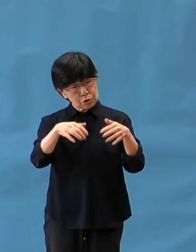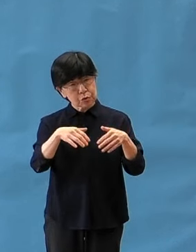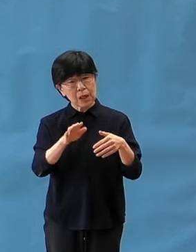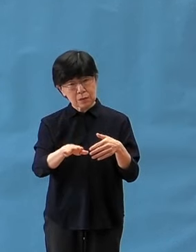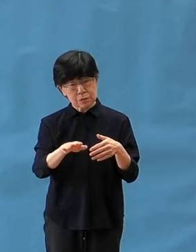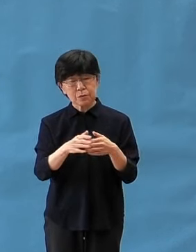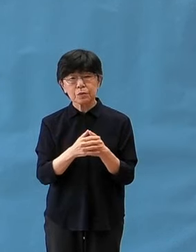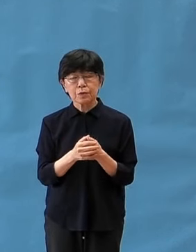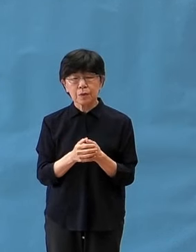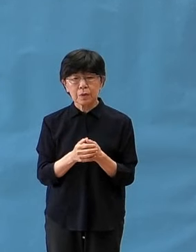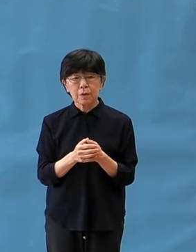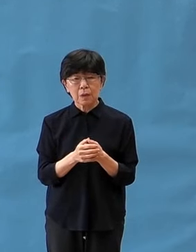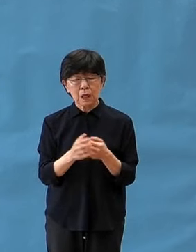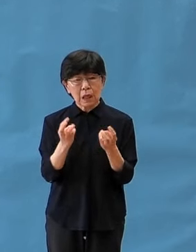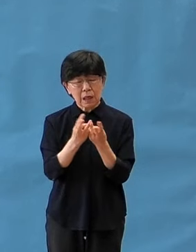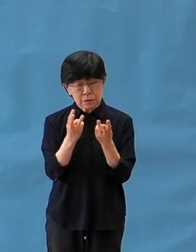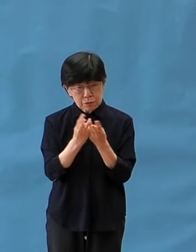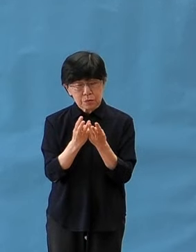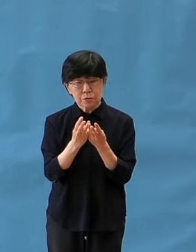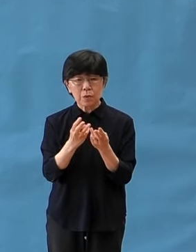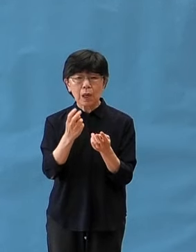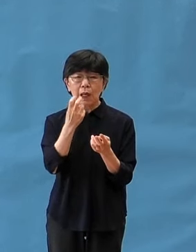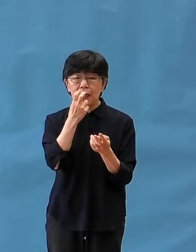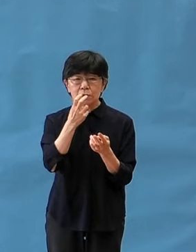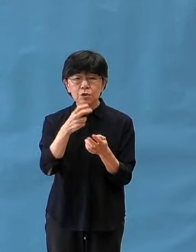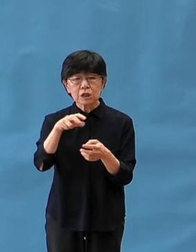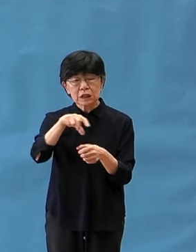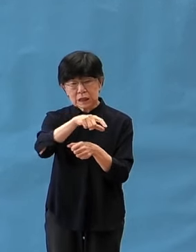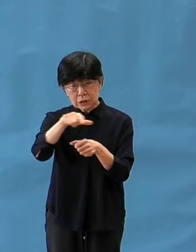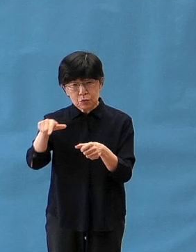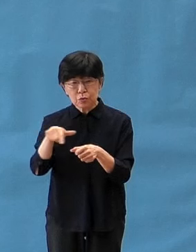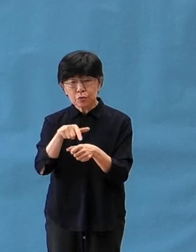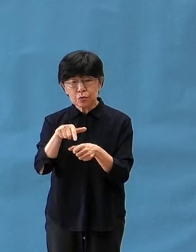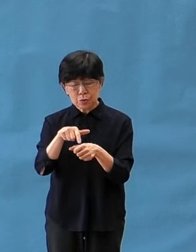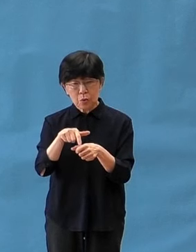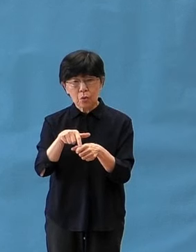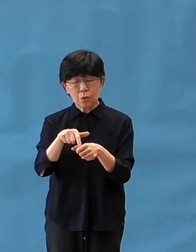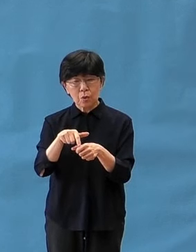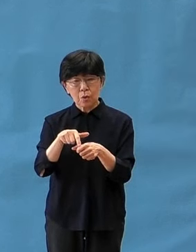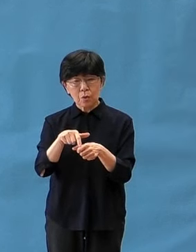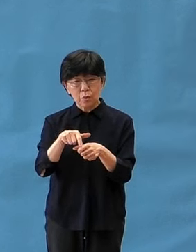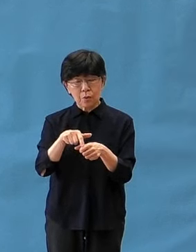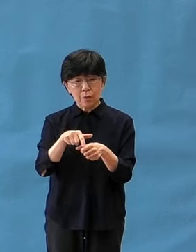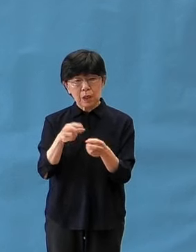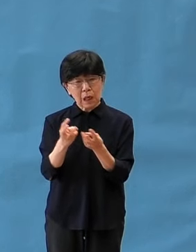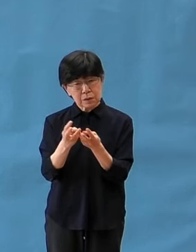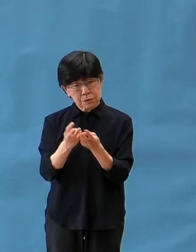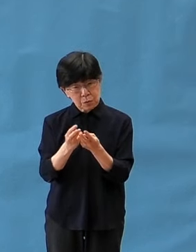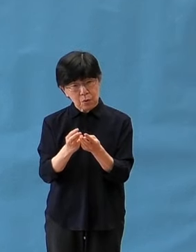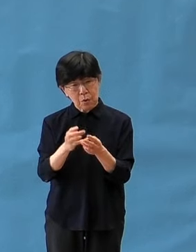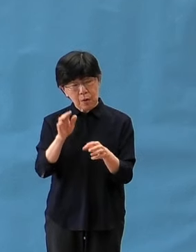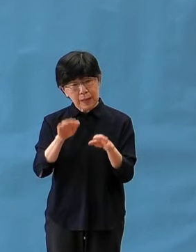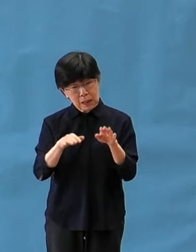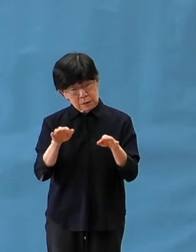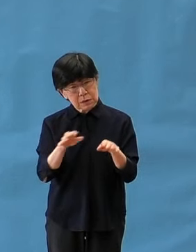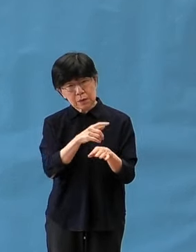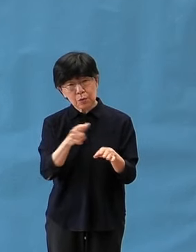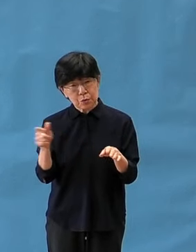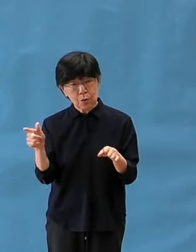規模ですとか、この安井地区での割り振りといったことの有無ということについての詳細